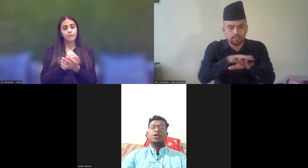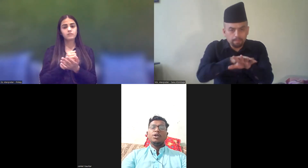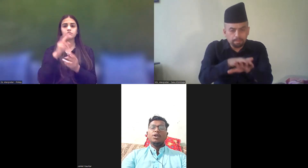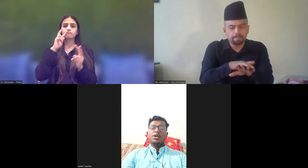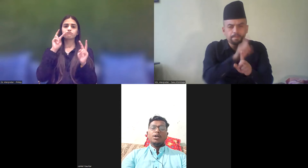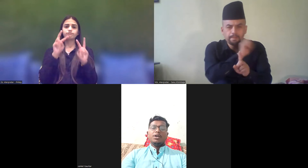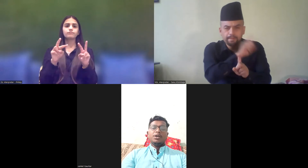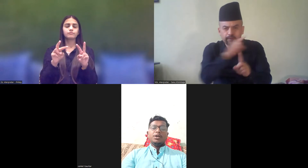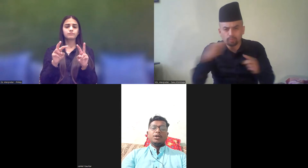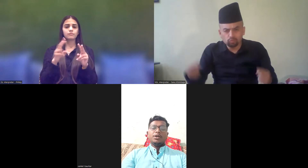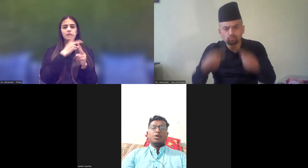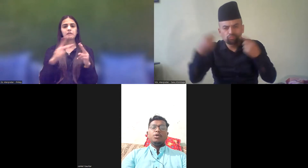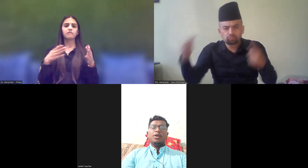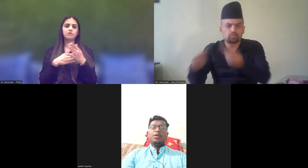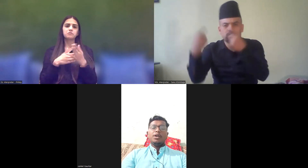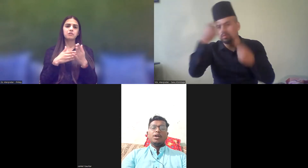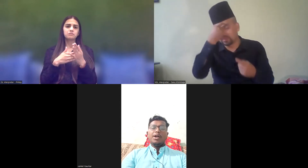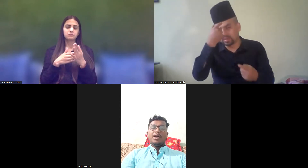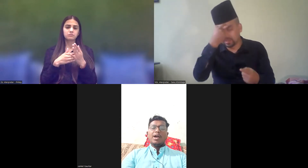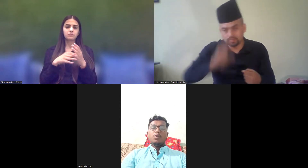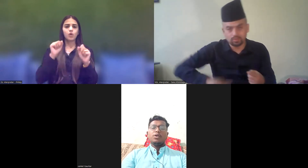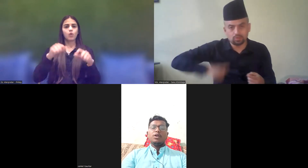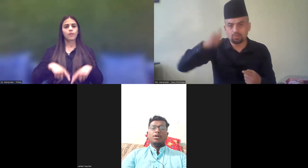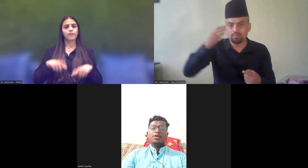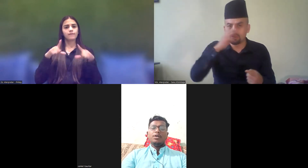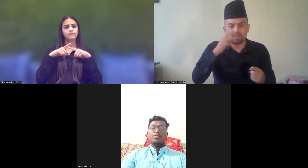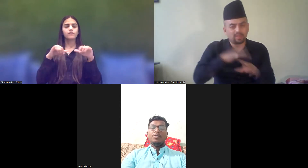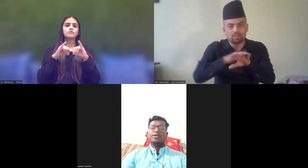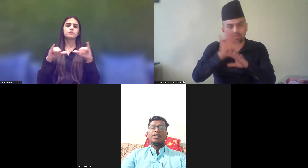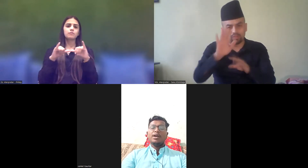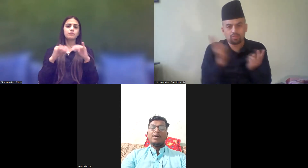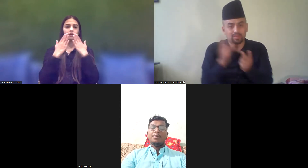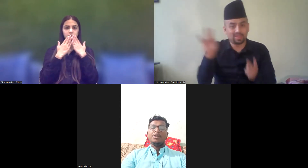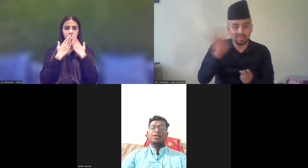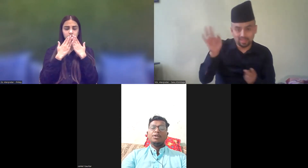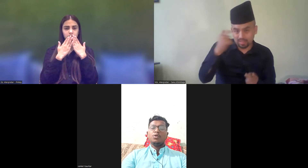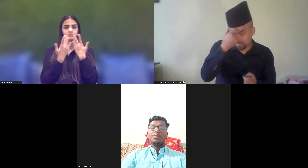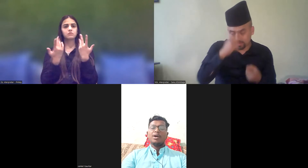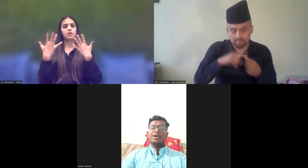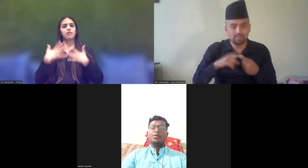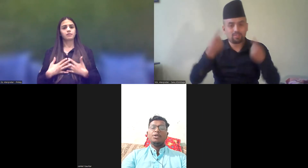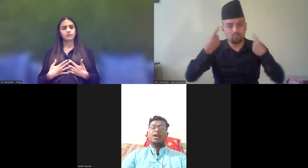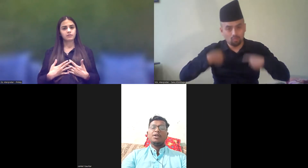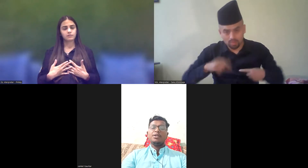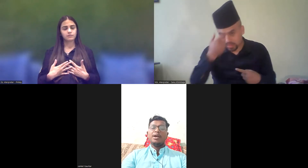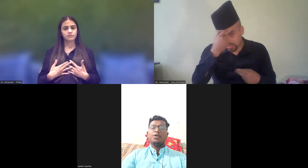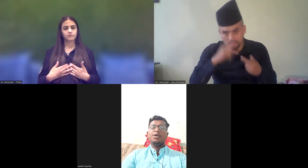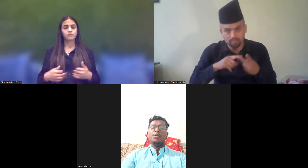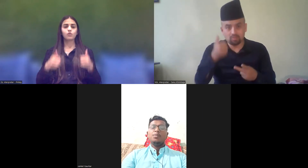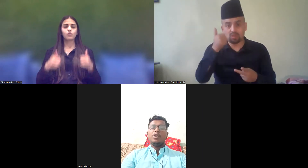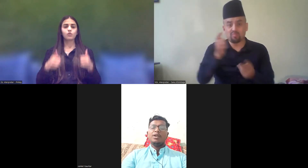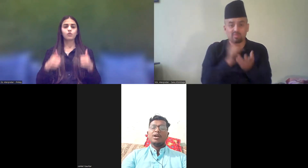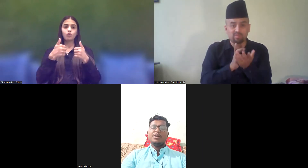सोय, टिकवून ठेवणे आणि आरोग्य व्यवस्था गावामध्ये योग्य प्रकारे ठेवणे,